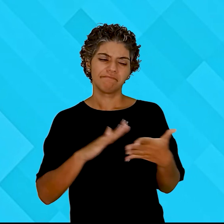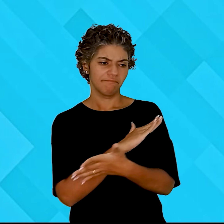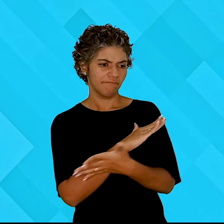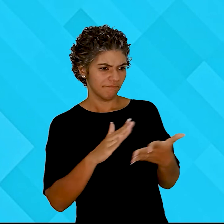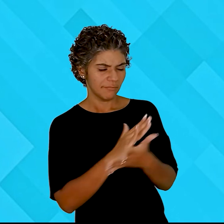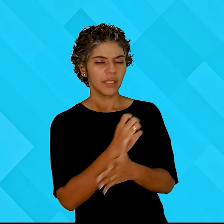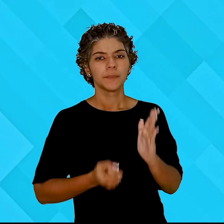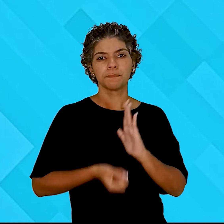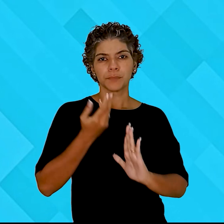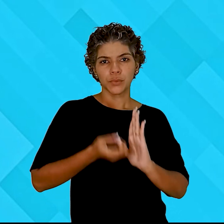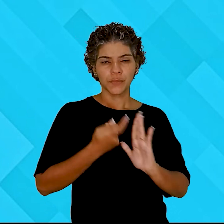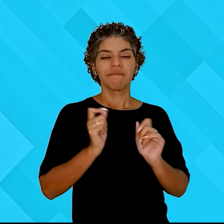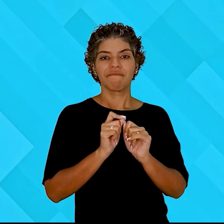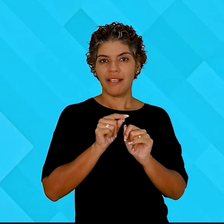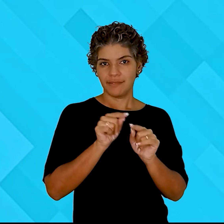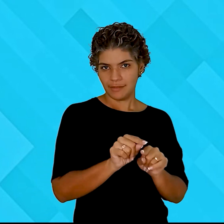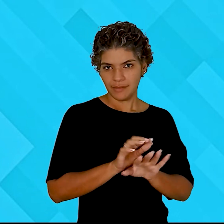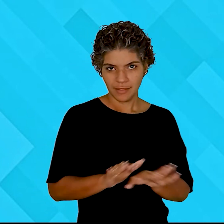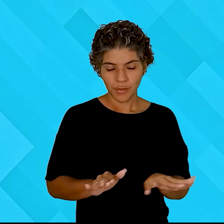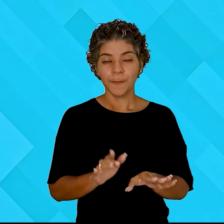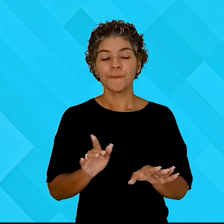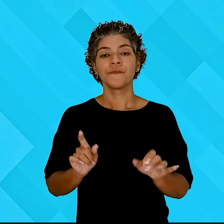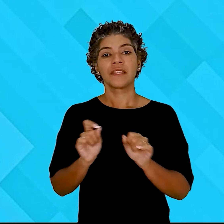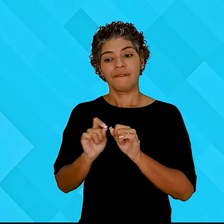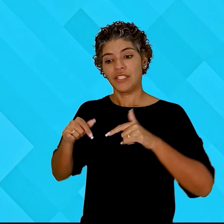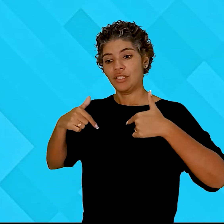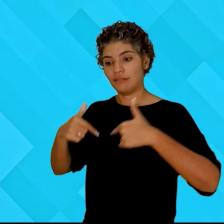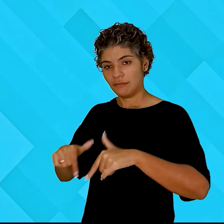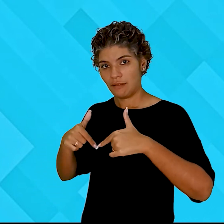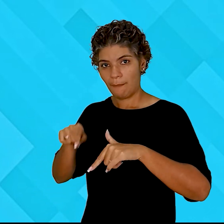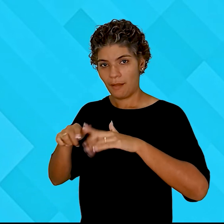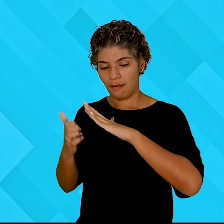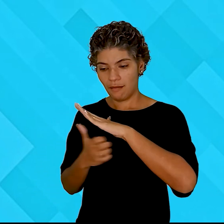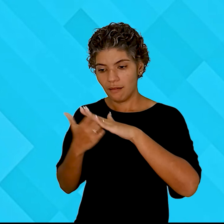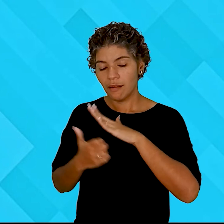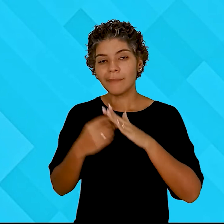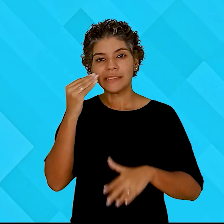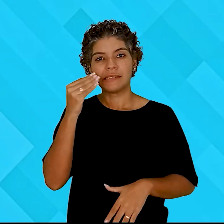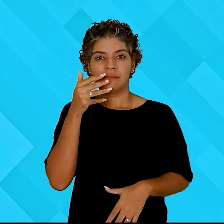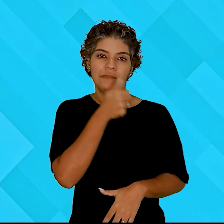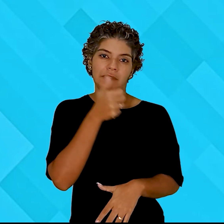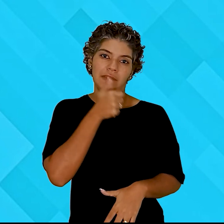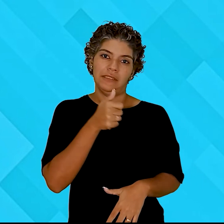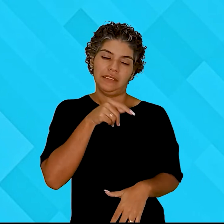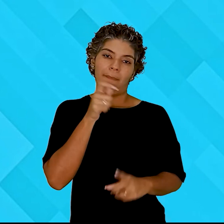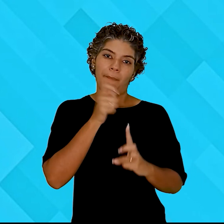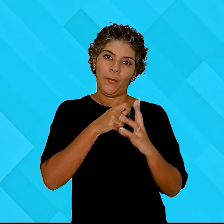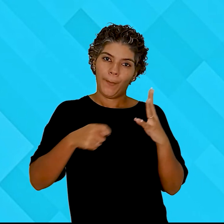uma empresa como uma forma de resguardar a sua renda mensal e, ao mesmo tempo, realizado trabalhos diversos. Por exemplo,